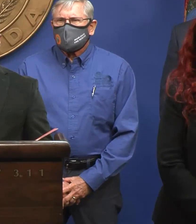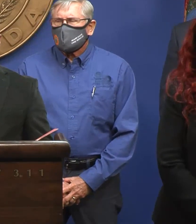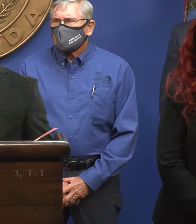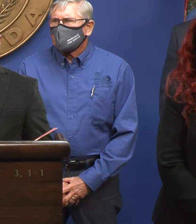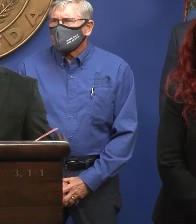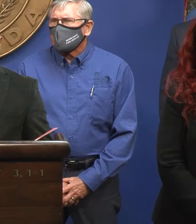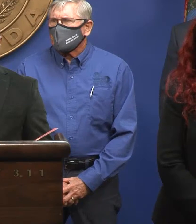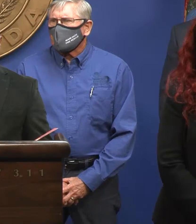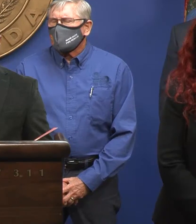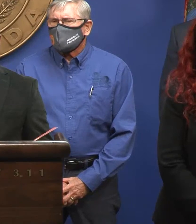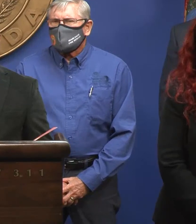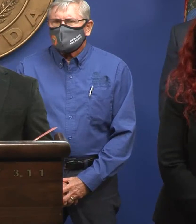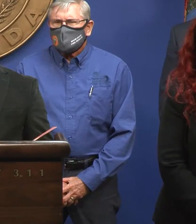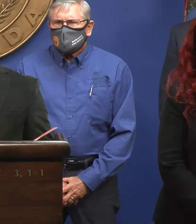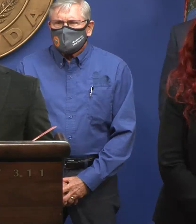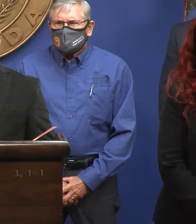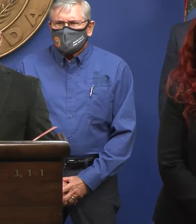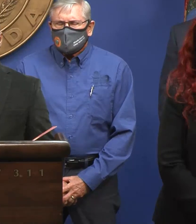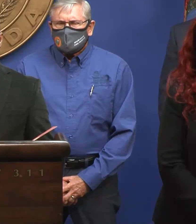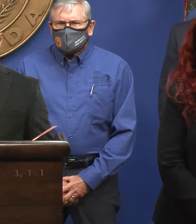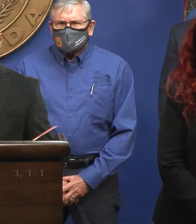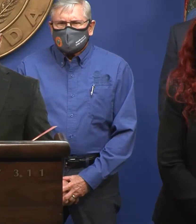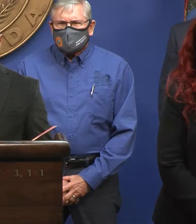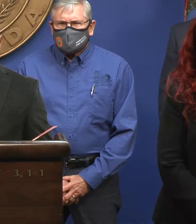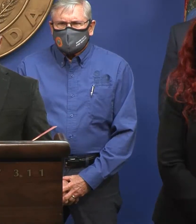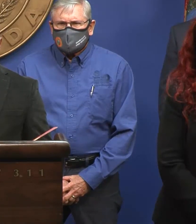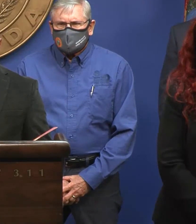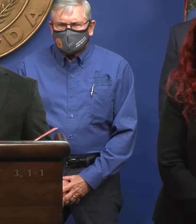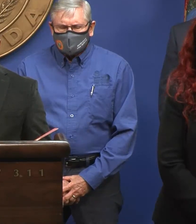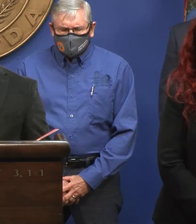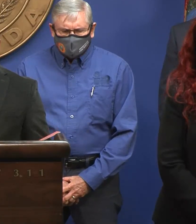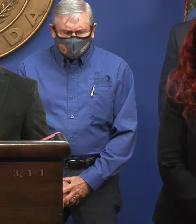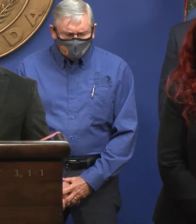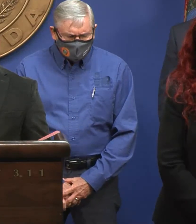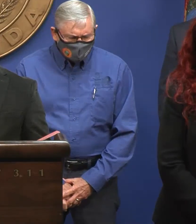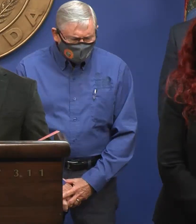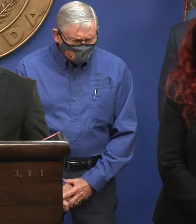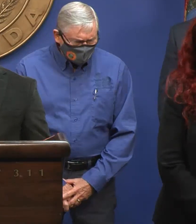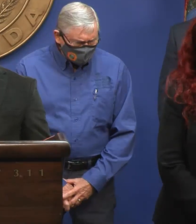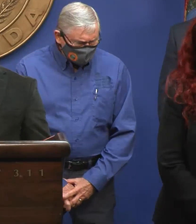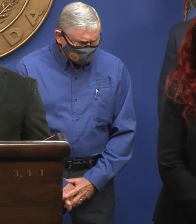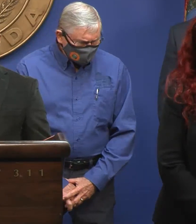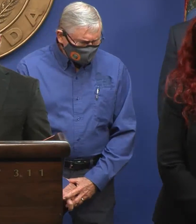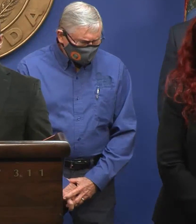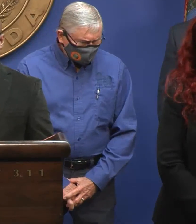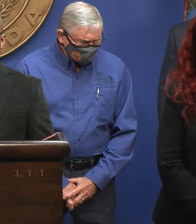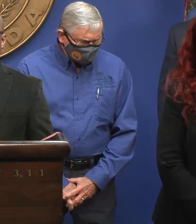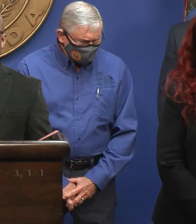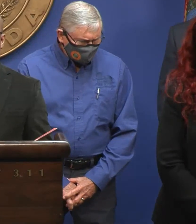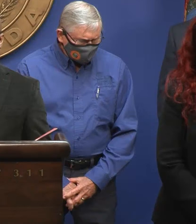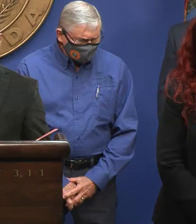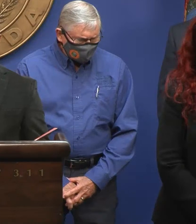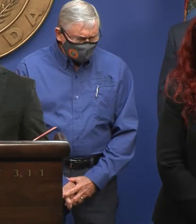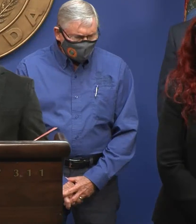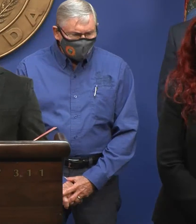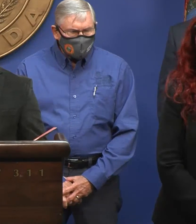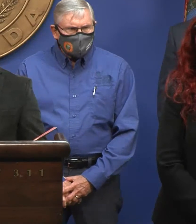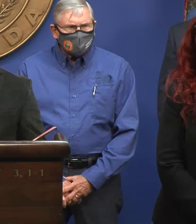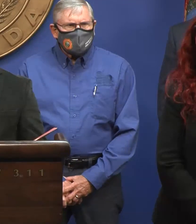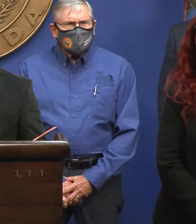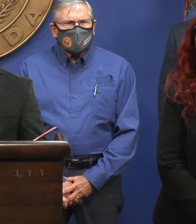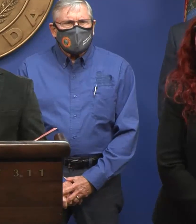qui certain et surtout sorti dans miamidade.gov. C'est source site